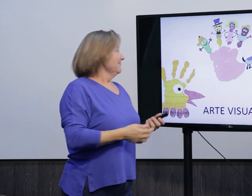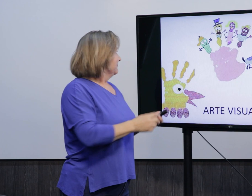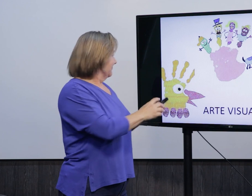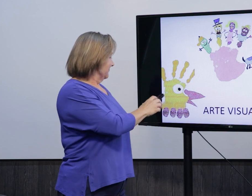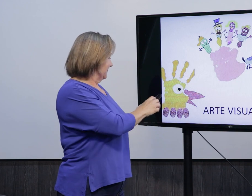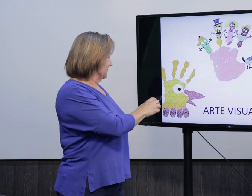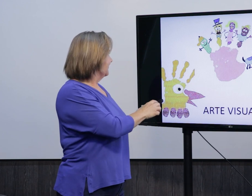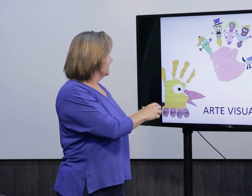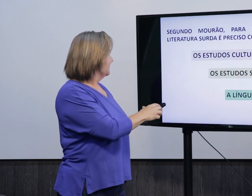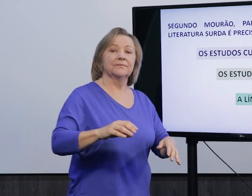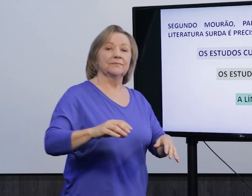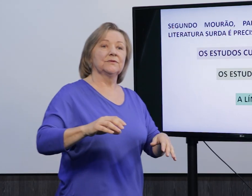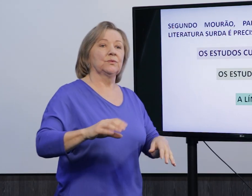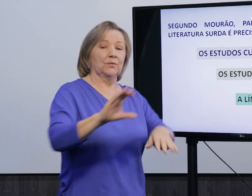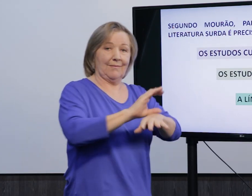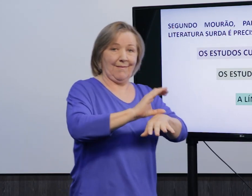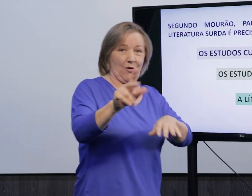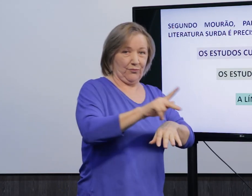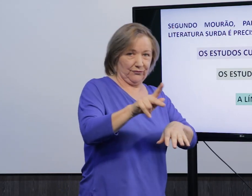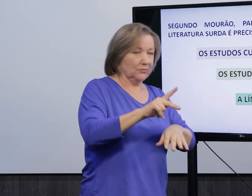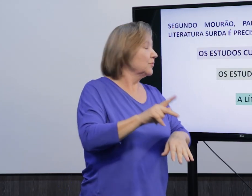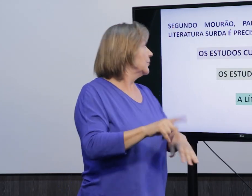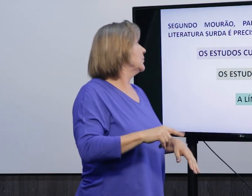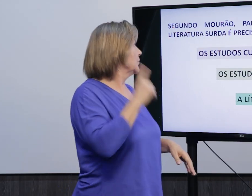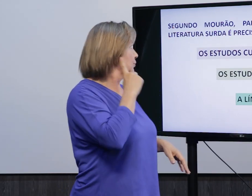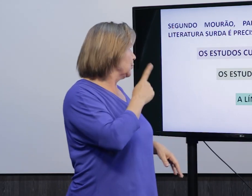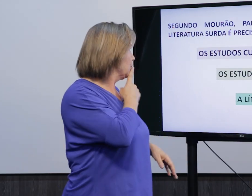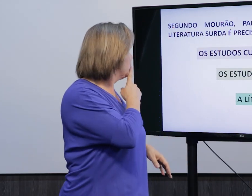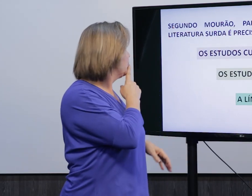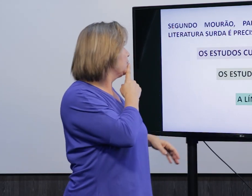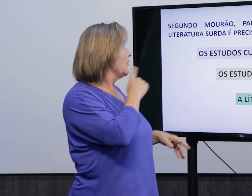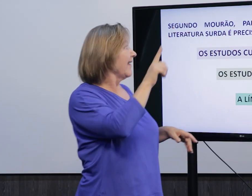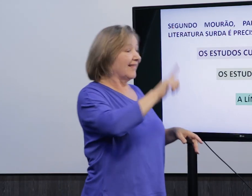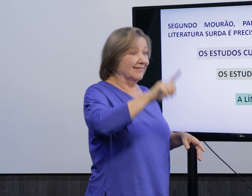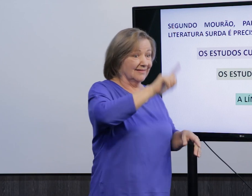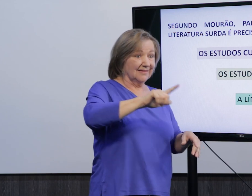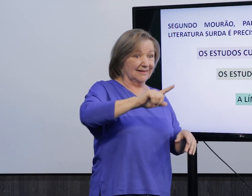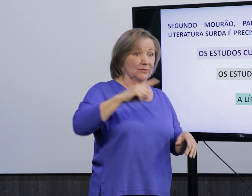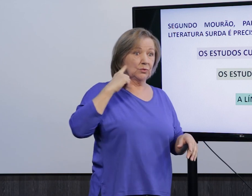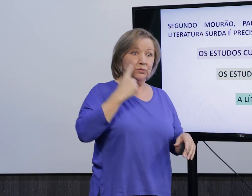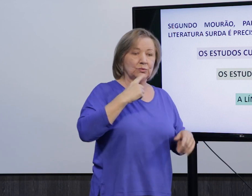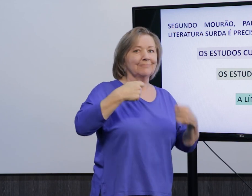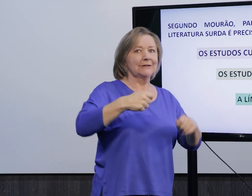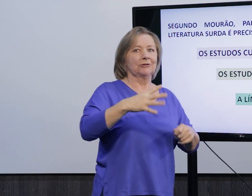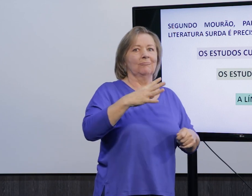né da criação né então segundo o professor né dentro da literatura da gente precisa